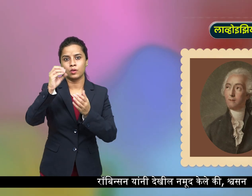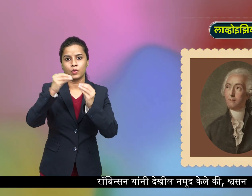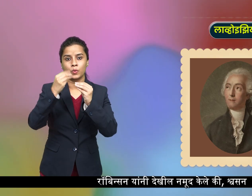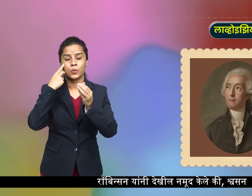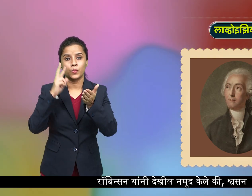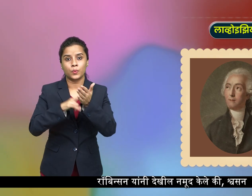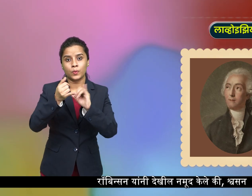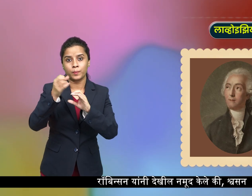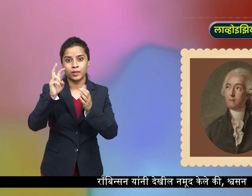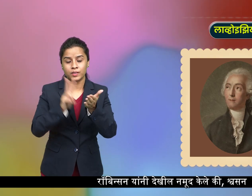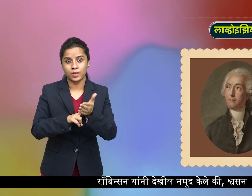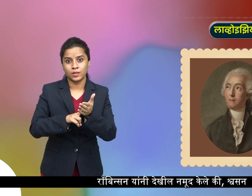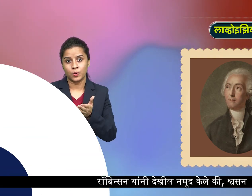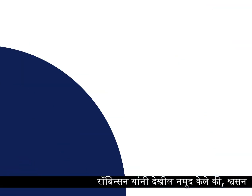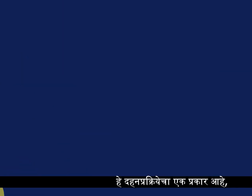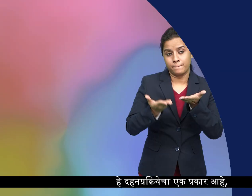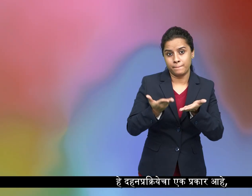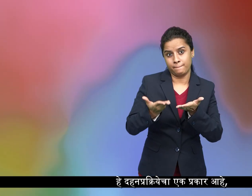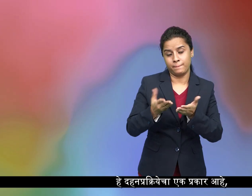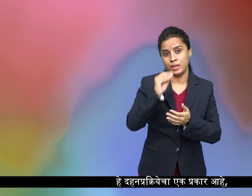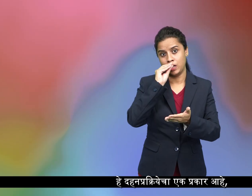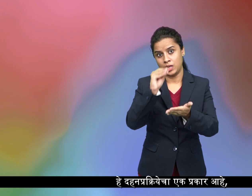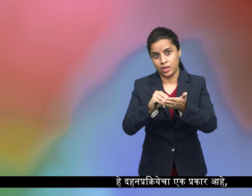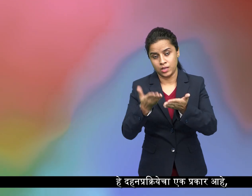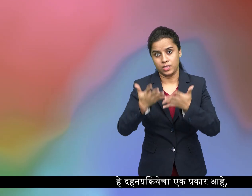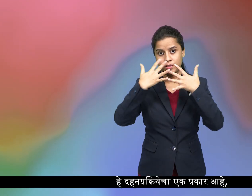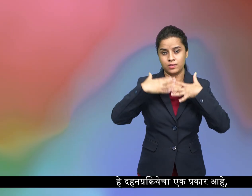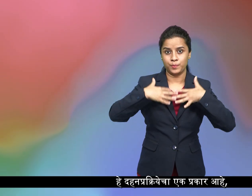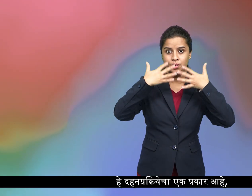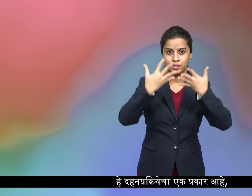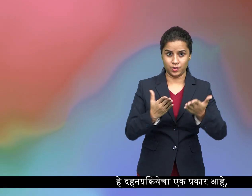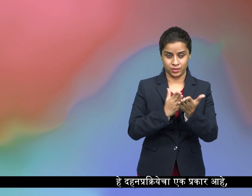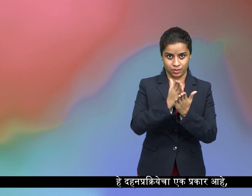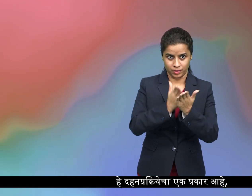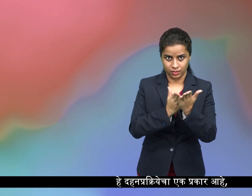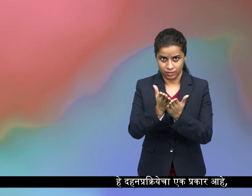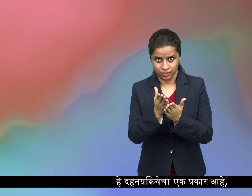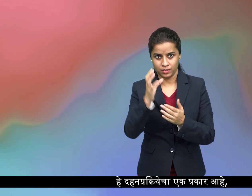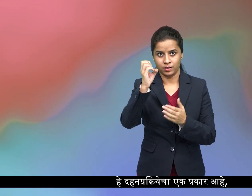रॉबिन्सन यांनी देखील नमूद केले की श्वसन हे दहन प्रक्रियेचा एक प्रकार आहे,